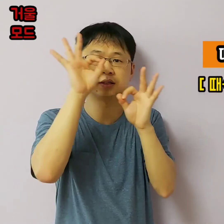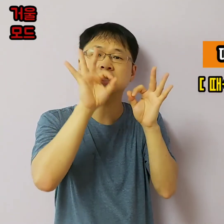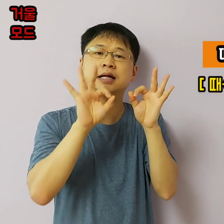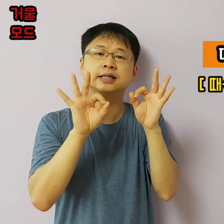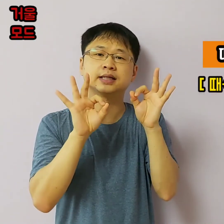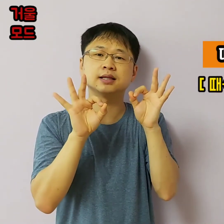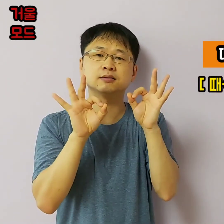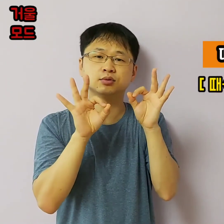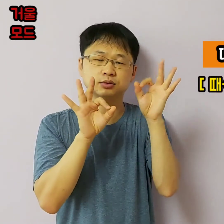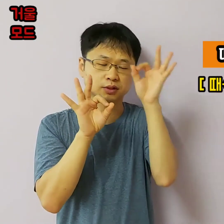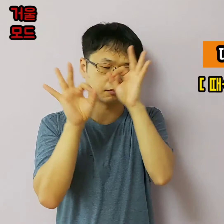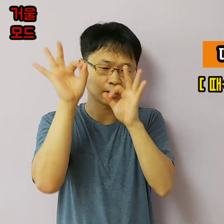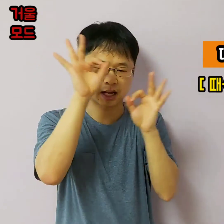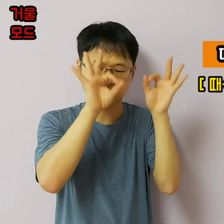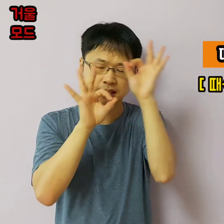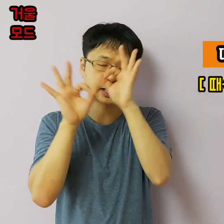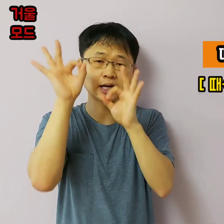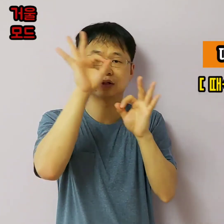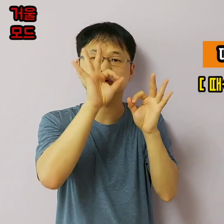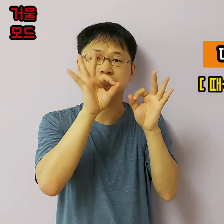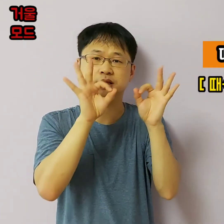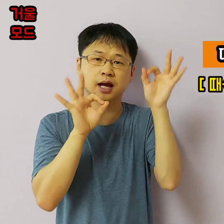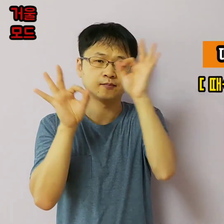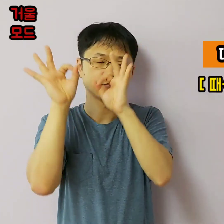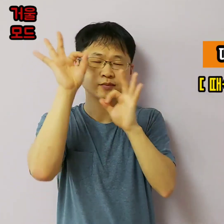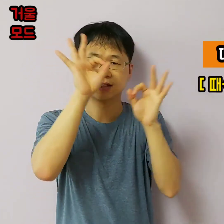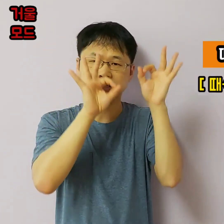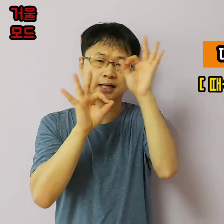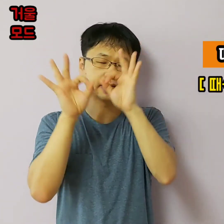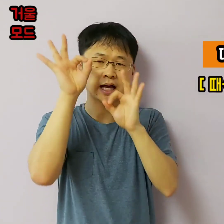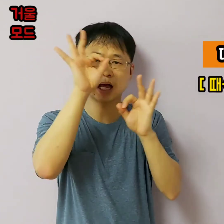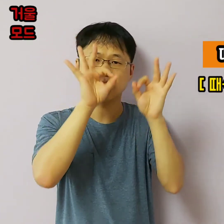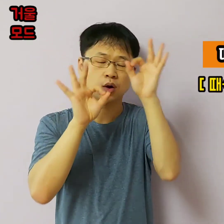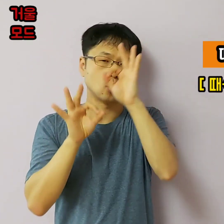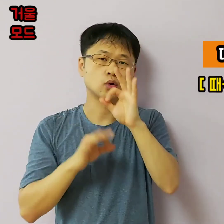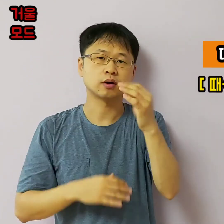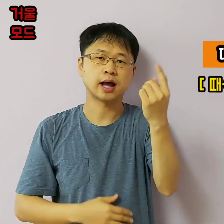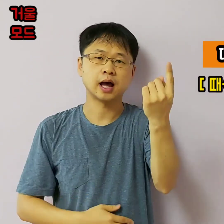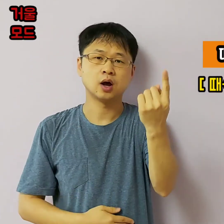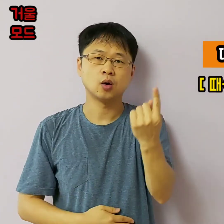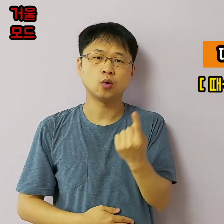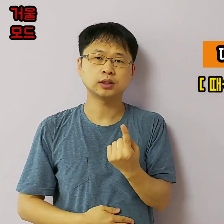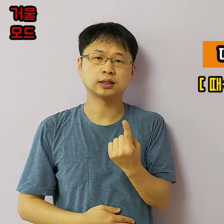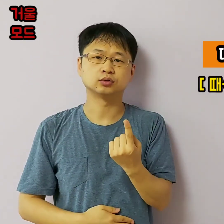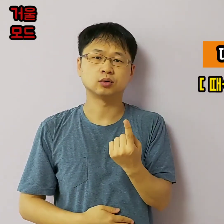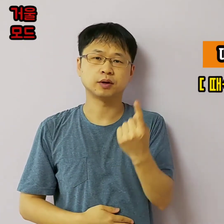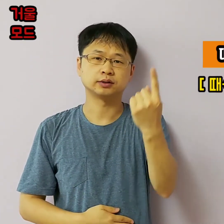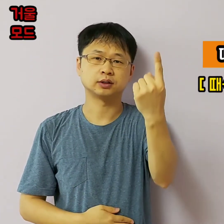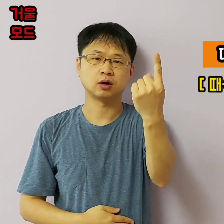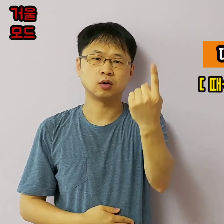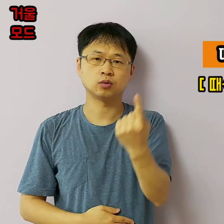여기저기를 찾는 모습이 됩니다. 찾다라는 수어입니다. 찾아올 거야. 오다는 수어 배웠죠.